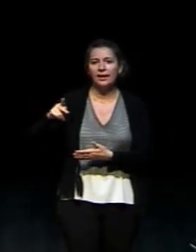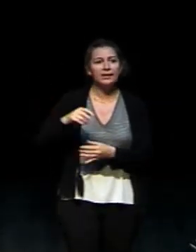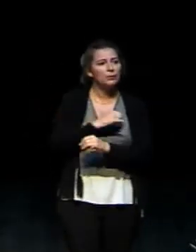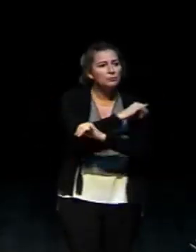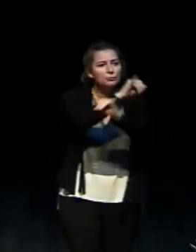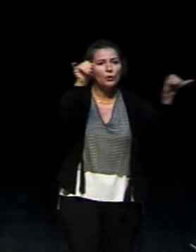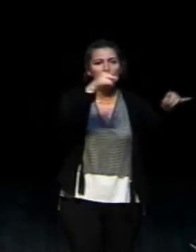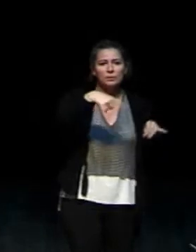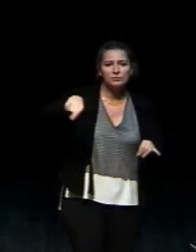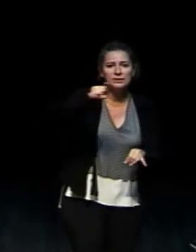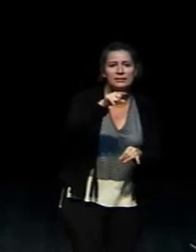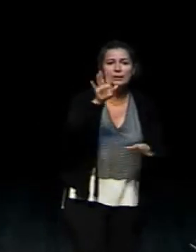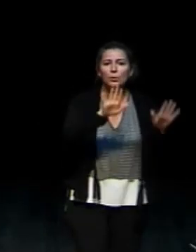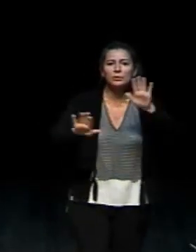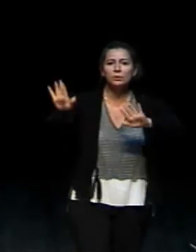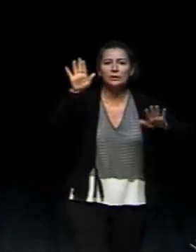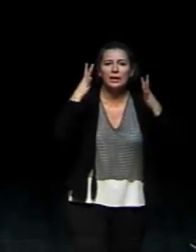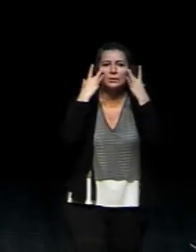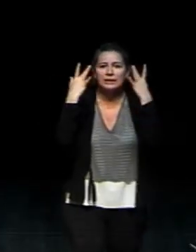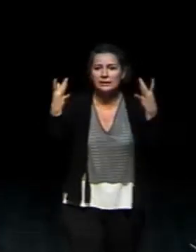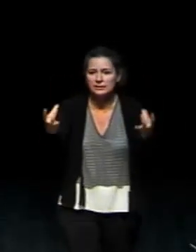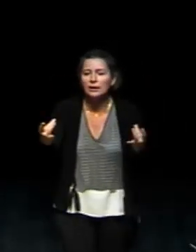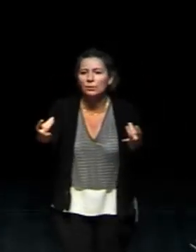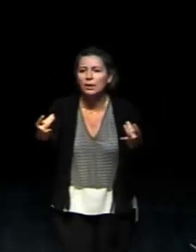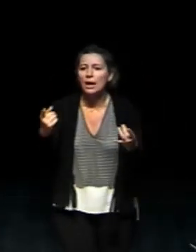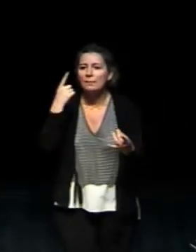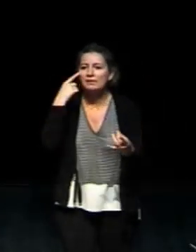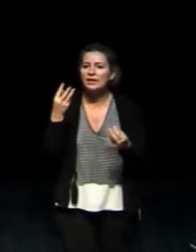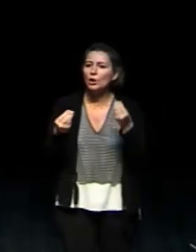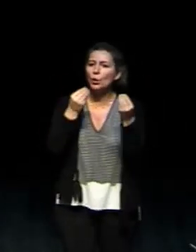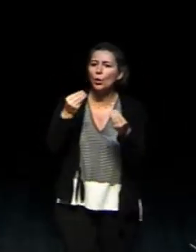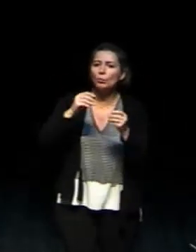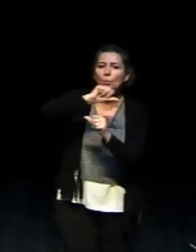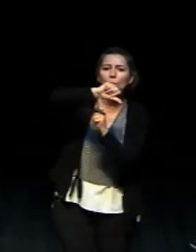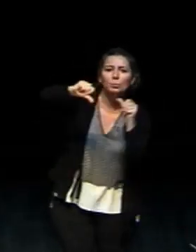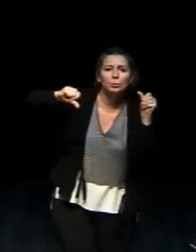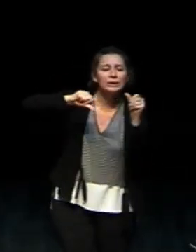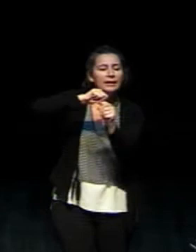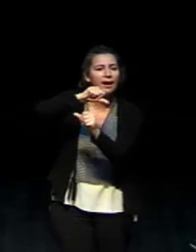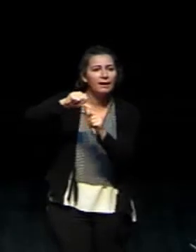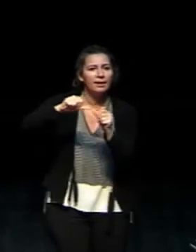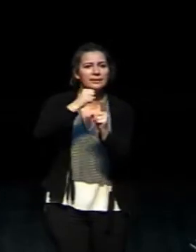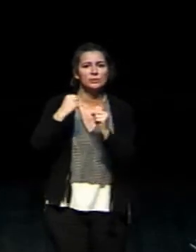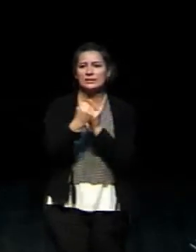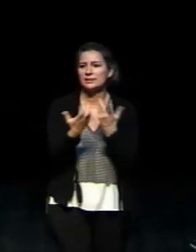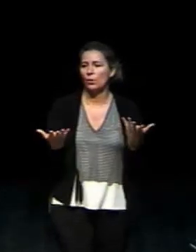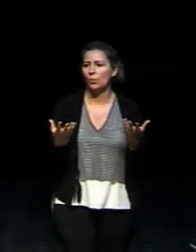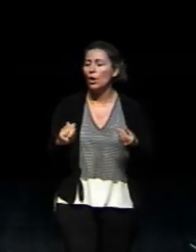a escrita, ela deve ser retirada de maneira gradativa, de uma maneira natural, porque esse aluno ele vai conseguir